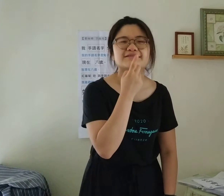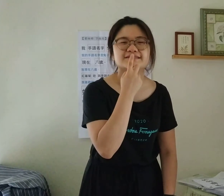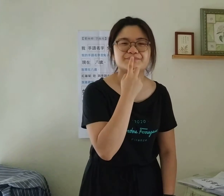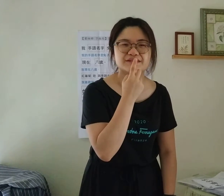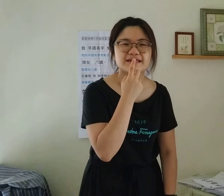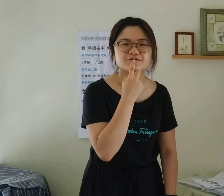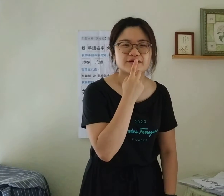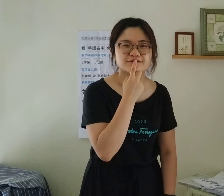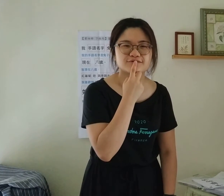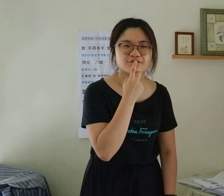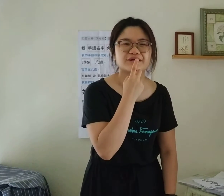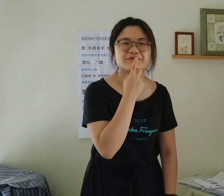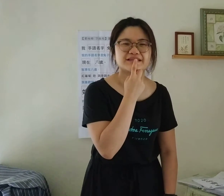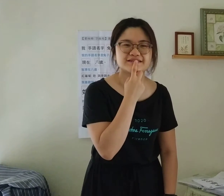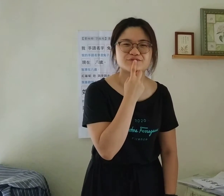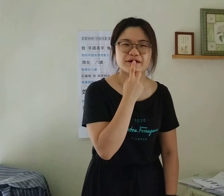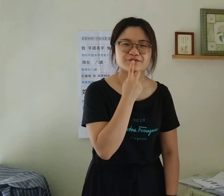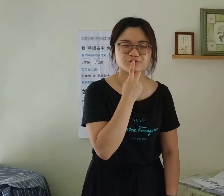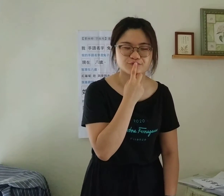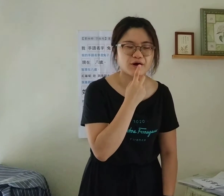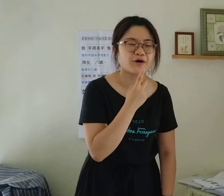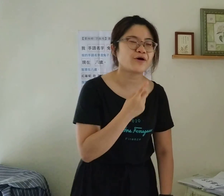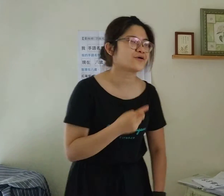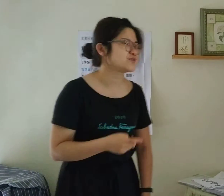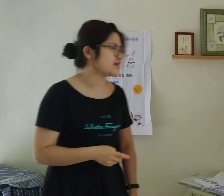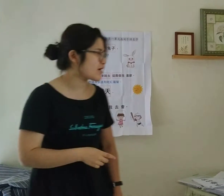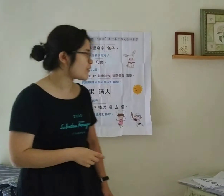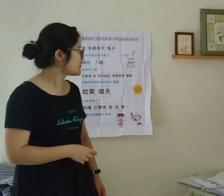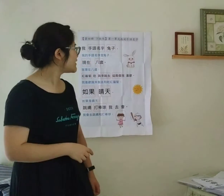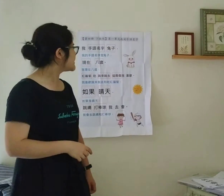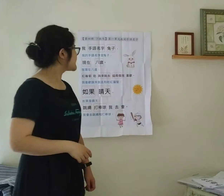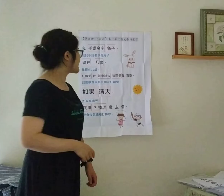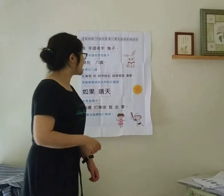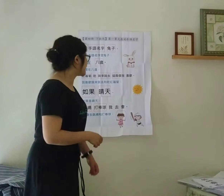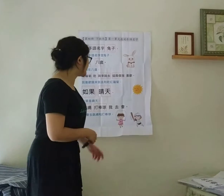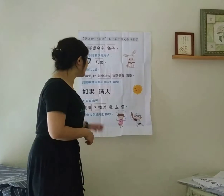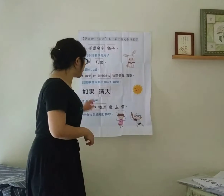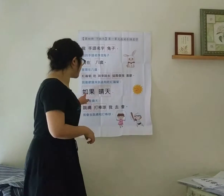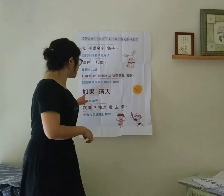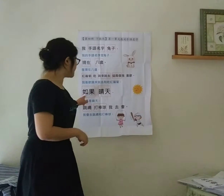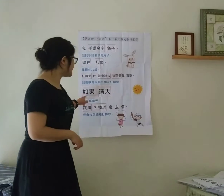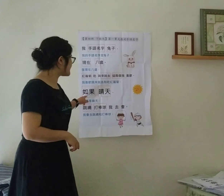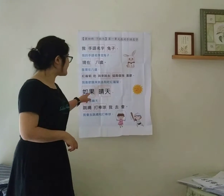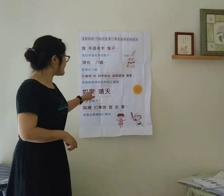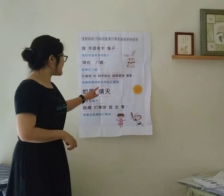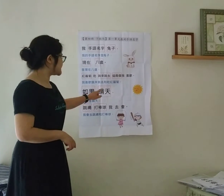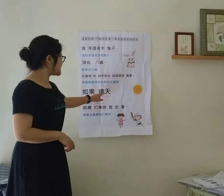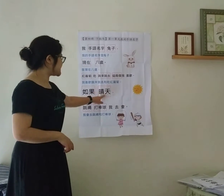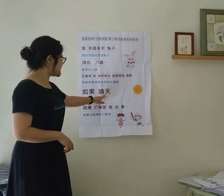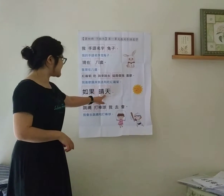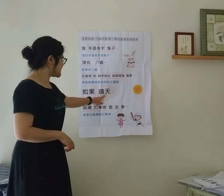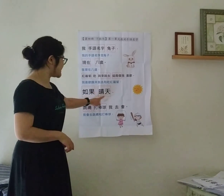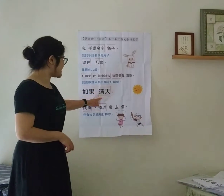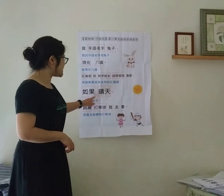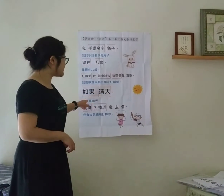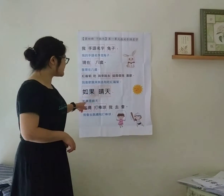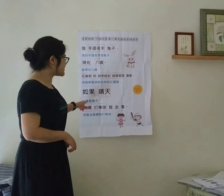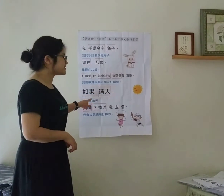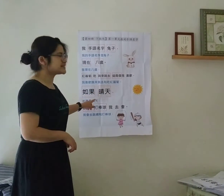比在嘴唇哦，因为你是嘴唇红红的哦。那呢，如果晴天，如果是晴